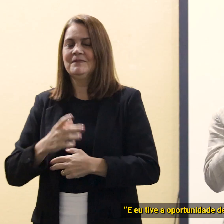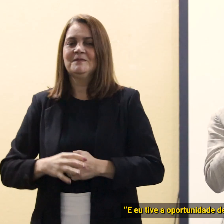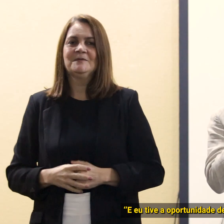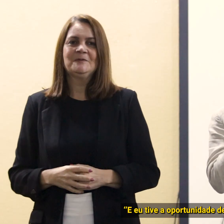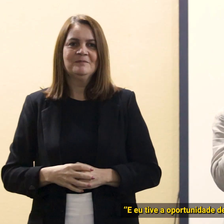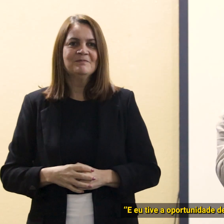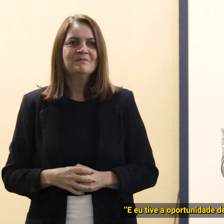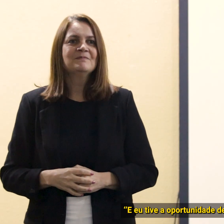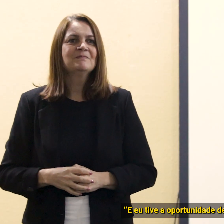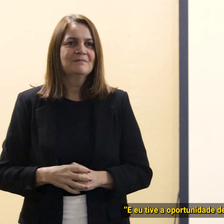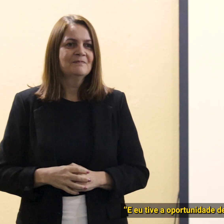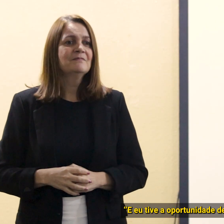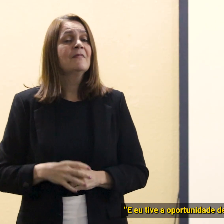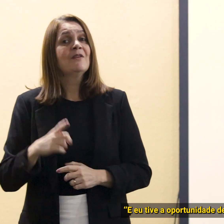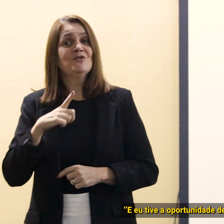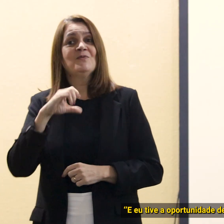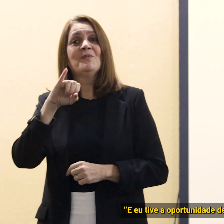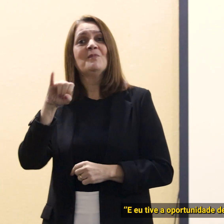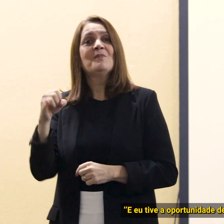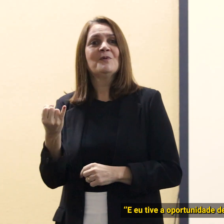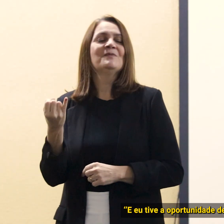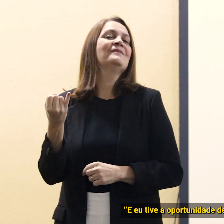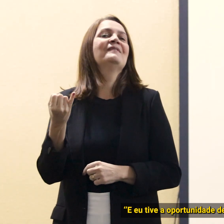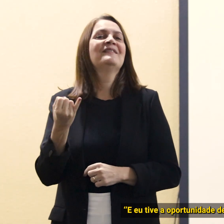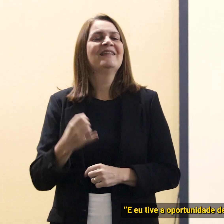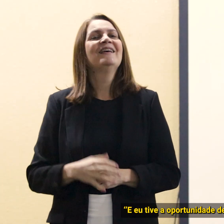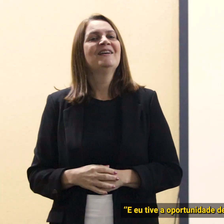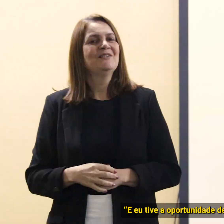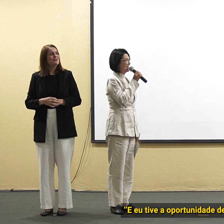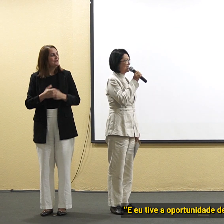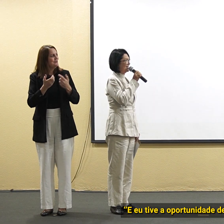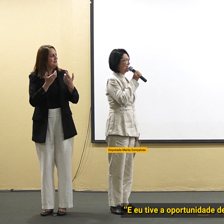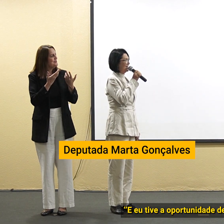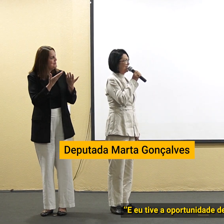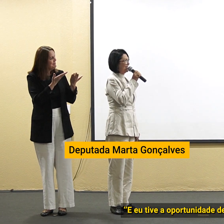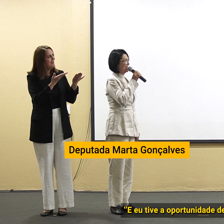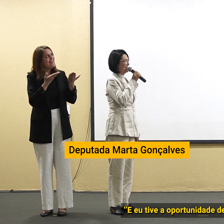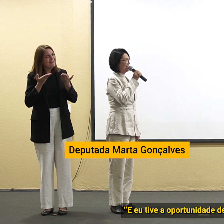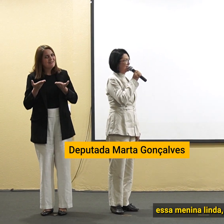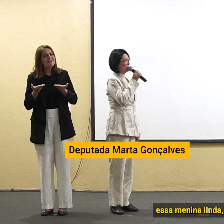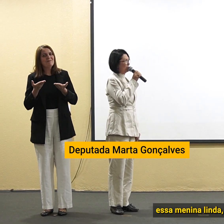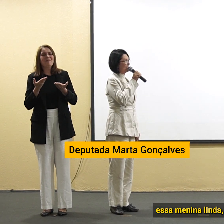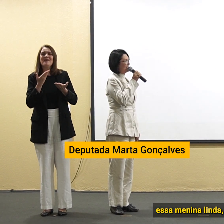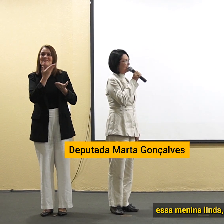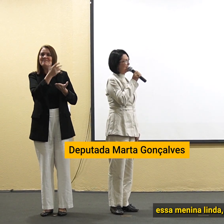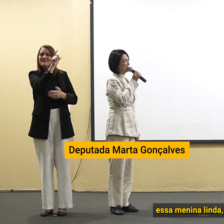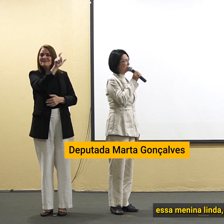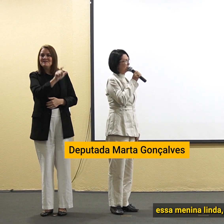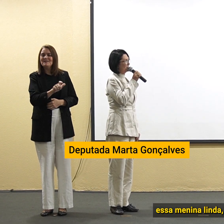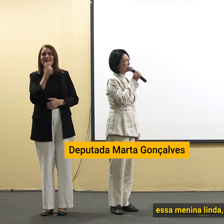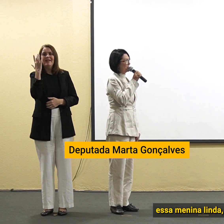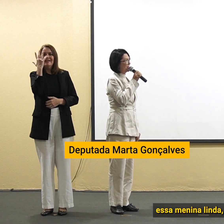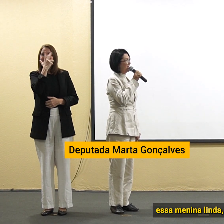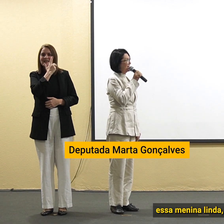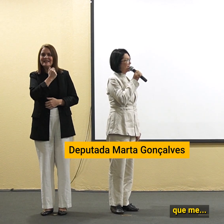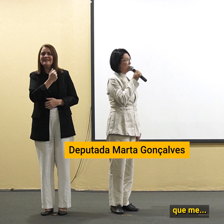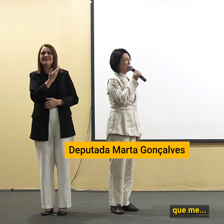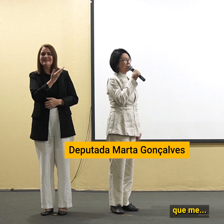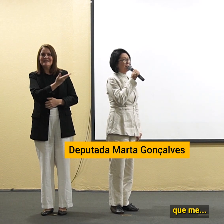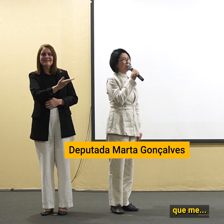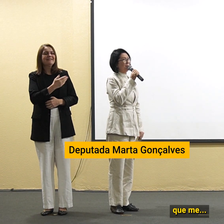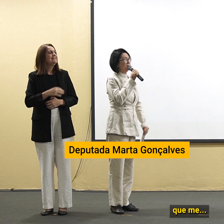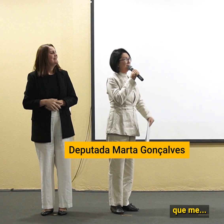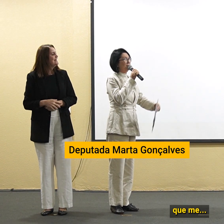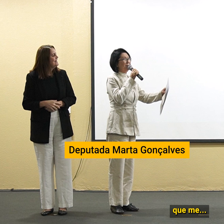raras. E eu tive a oportunidade de receber essa menina linda, que